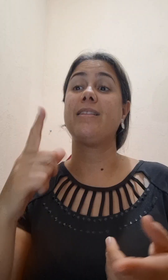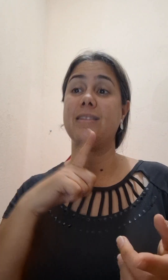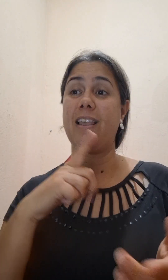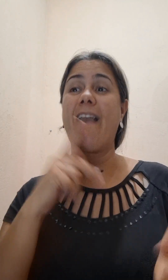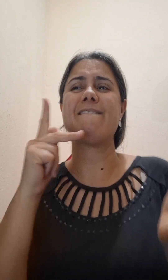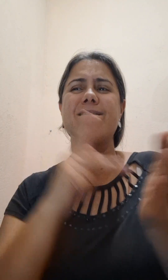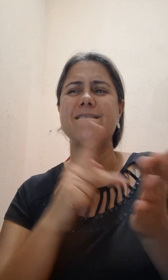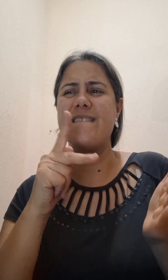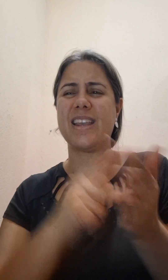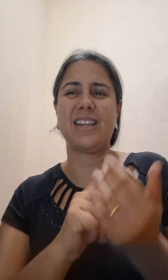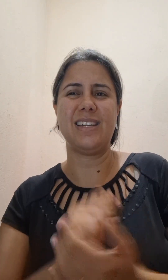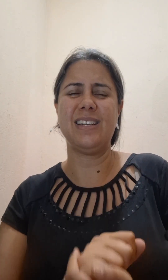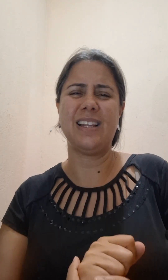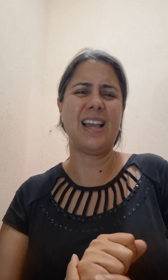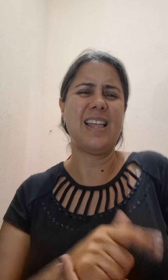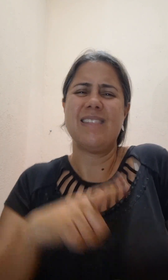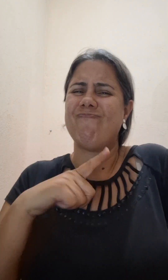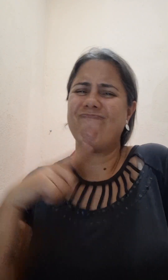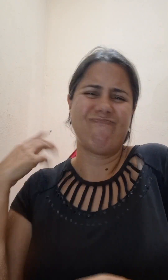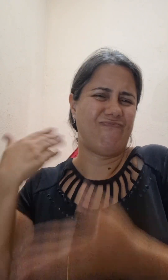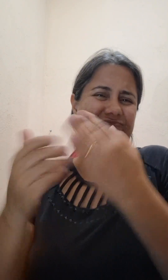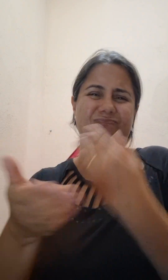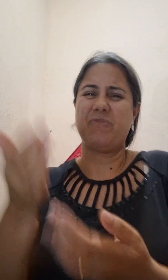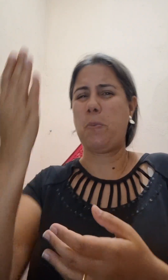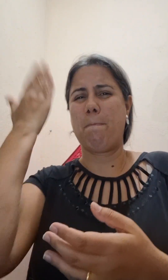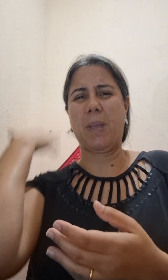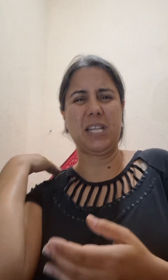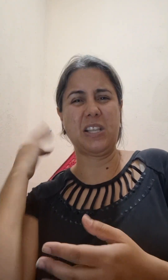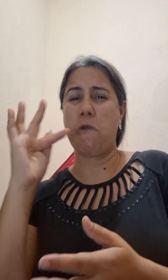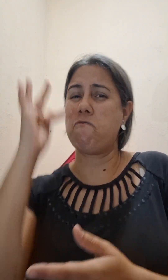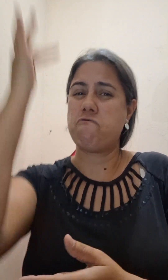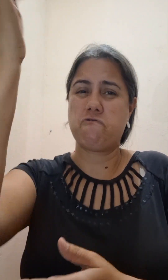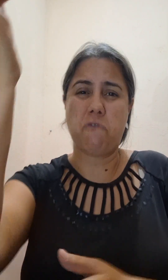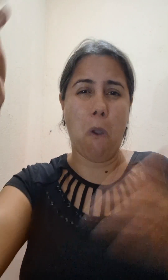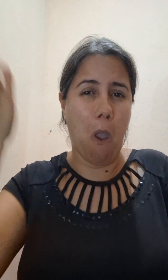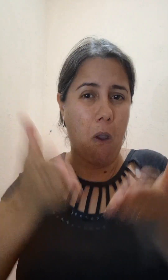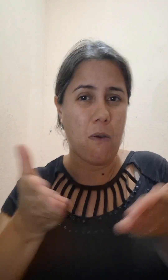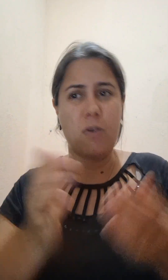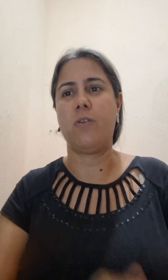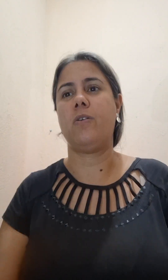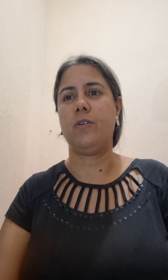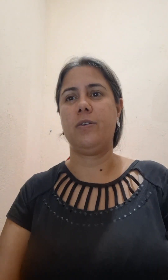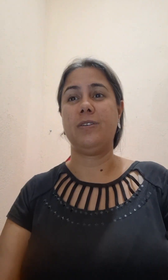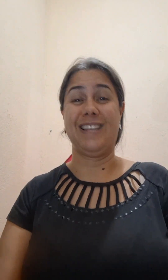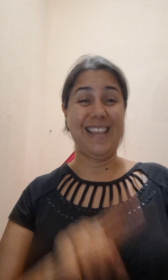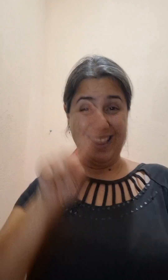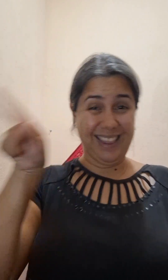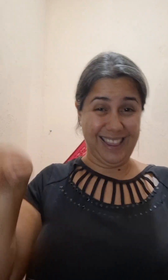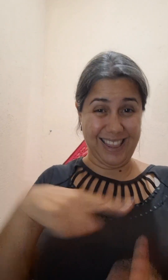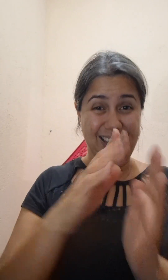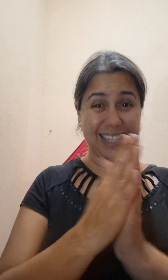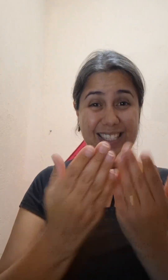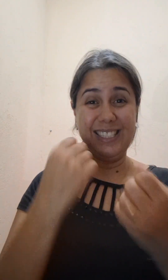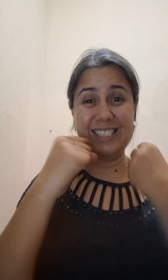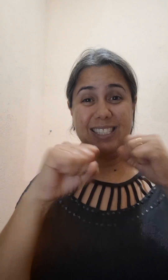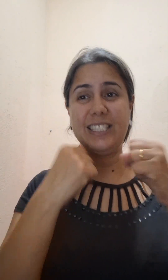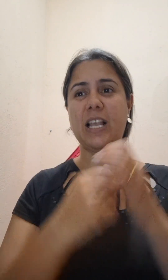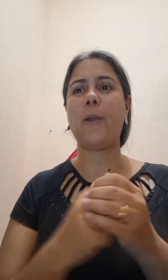né? Tá no passado, futuro, para hoje, serve para tudo. Eles nos ensinam, então, a viver com